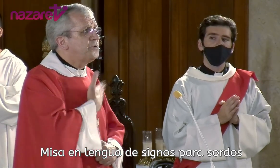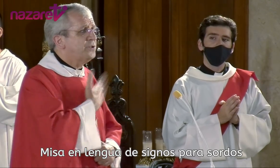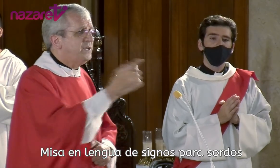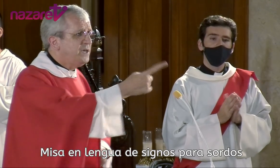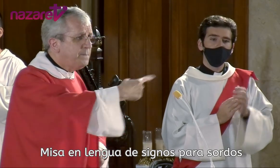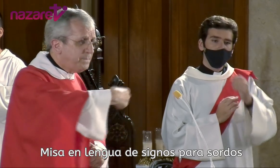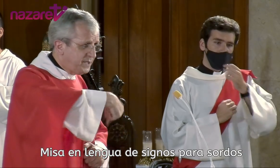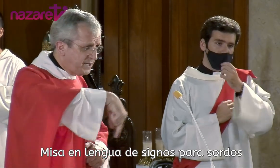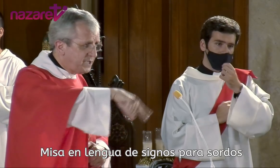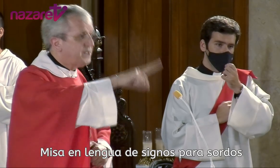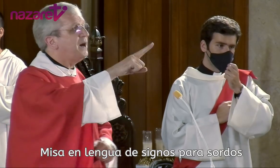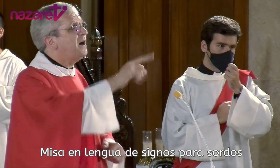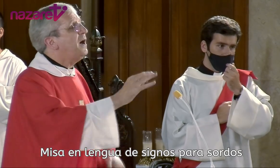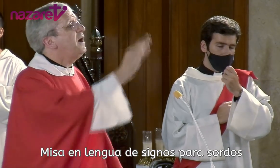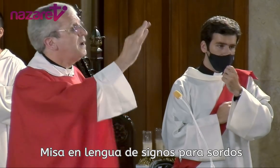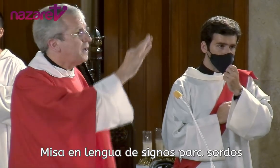Señor, ten piedad,